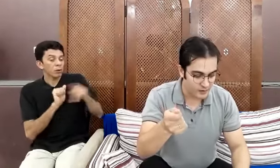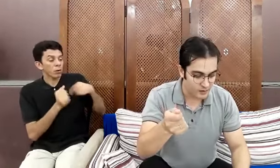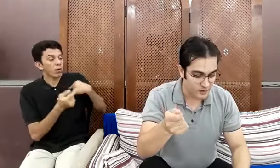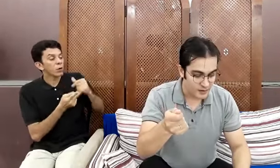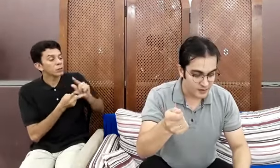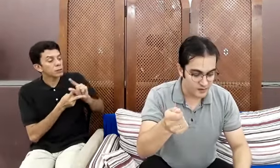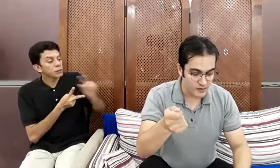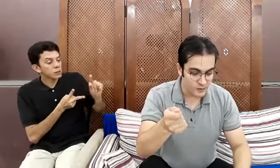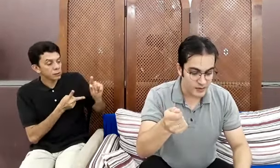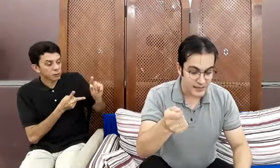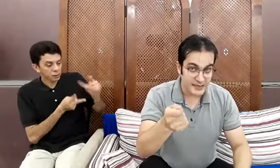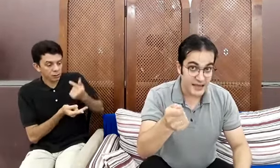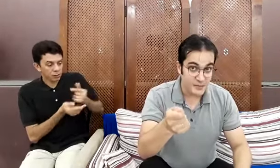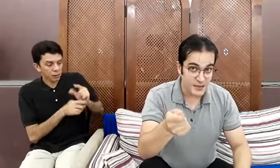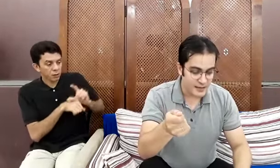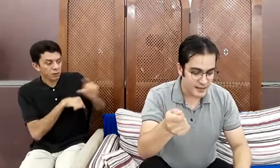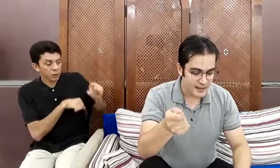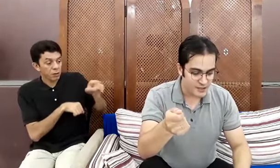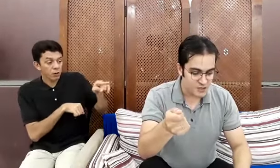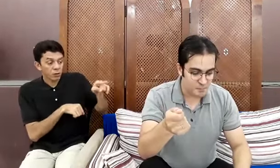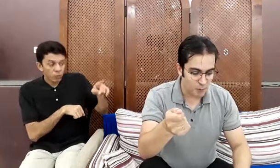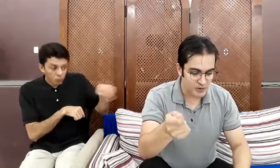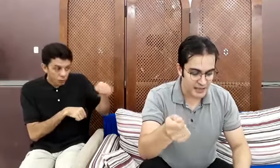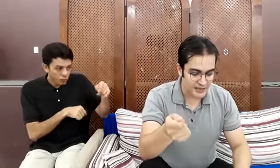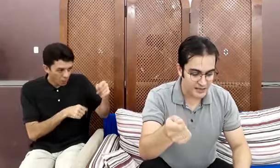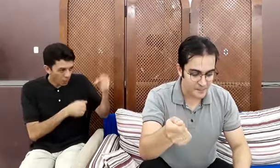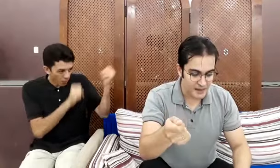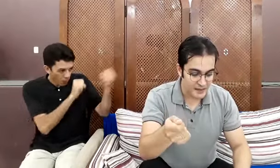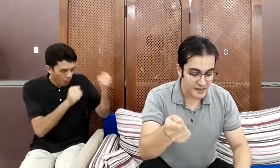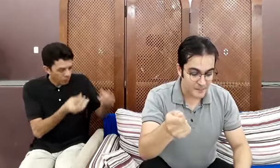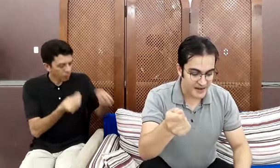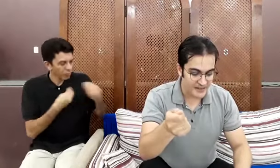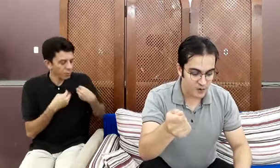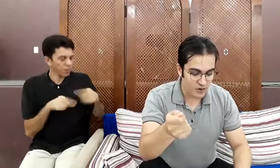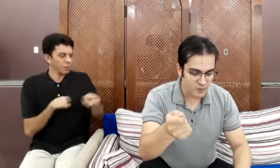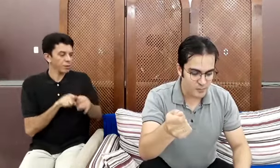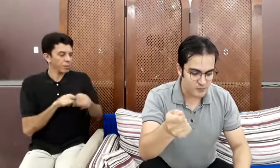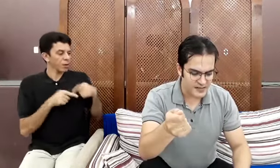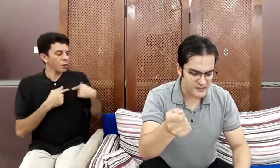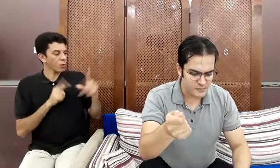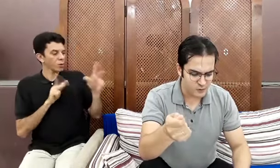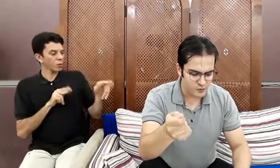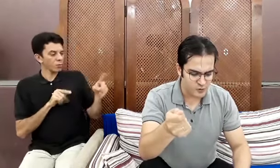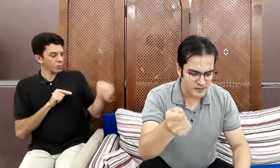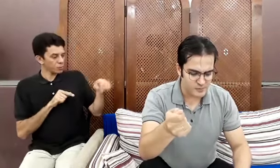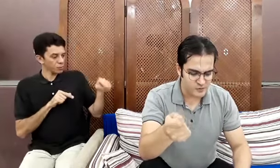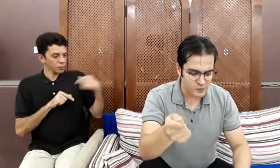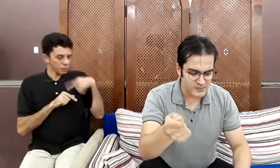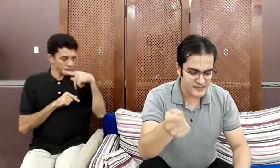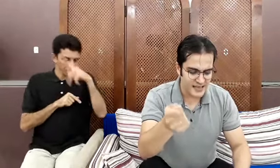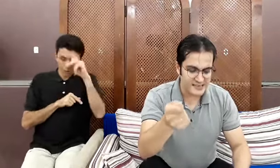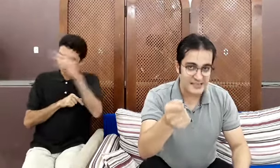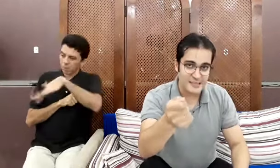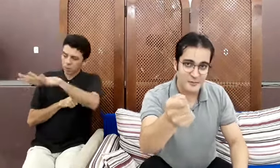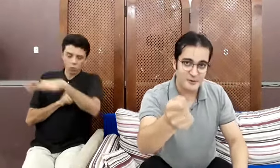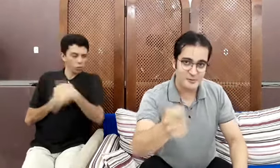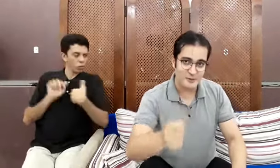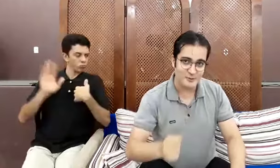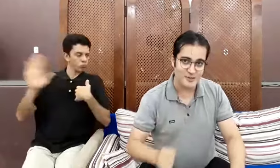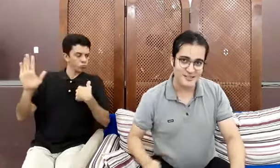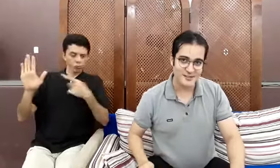você, dizendo: dei-me este poder também, para que quando eu impuser as mãos sobre as pessoas, elas